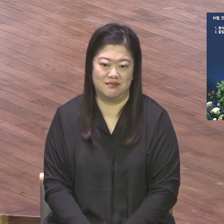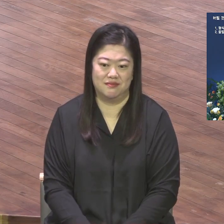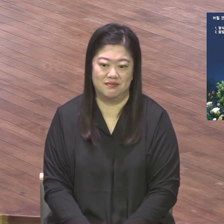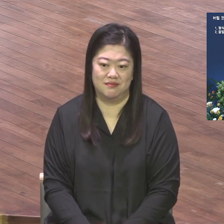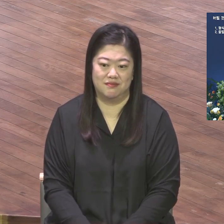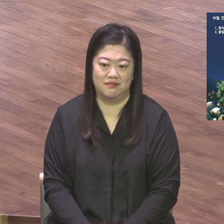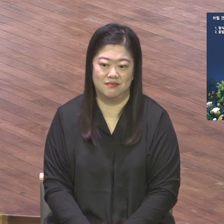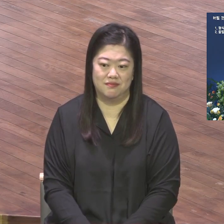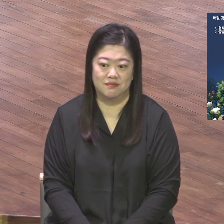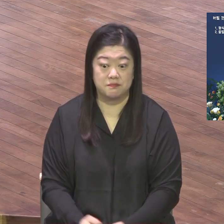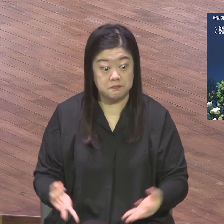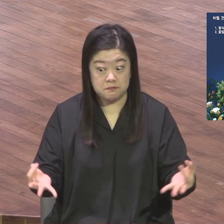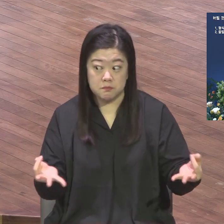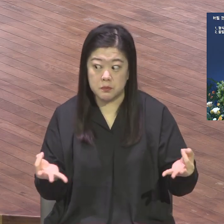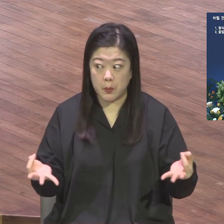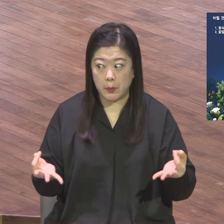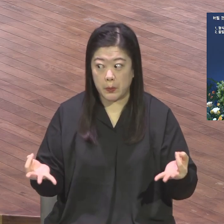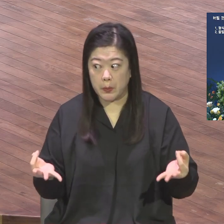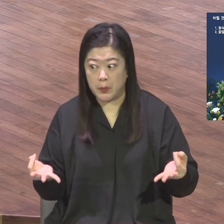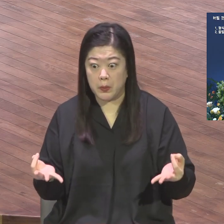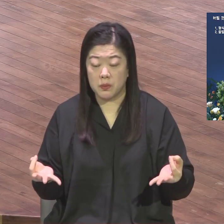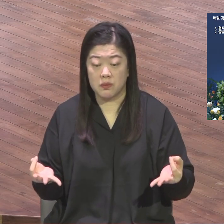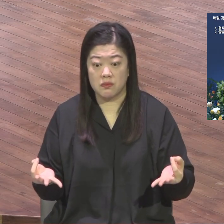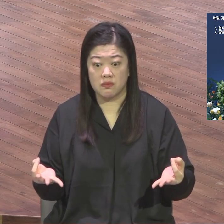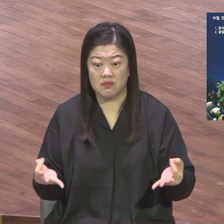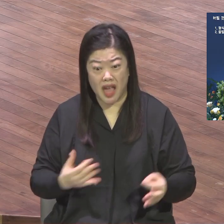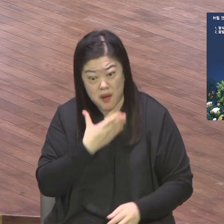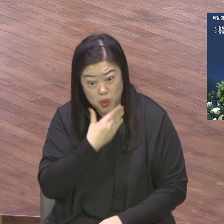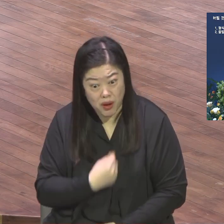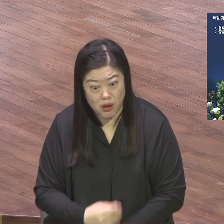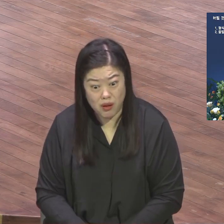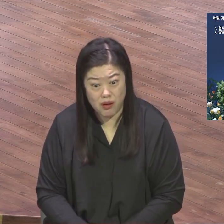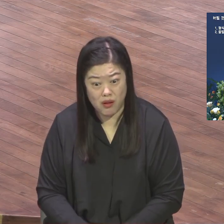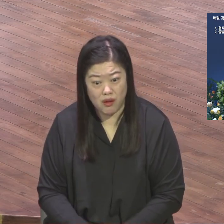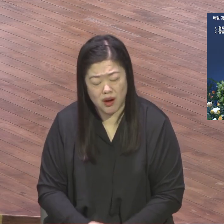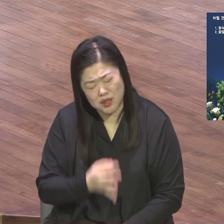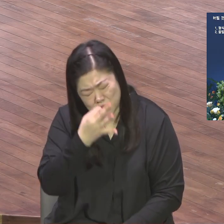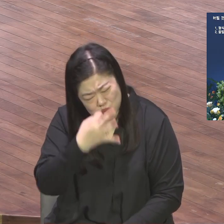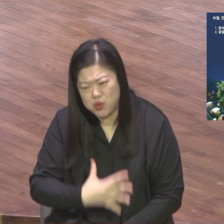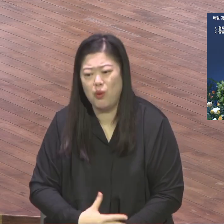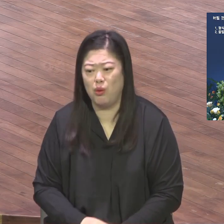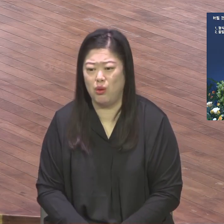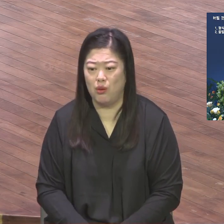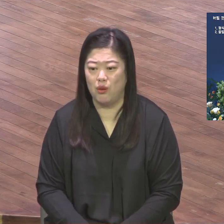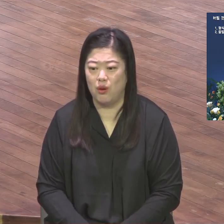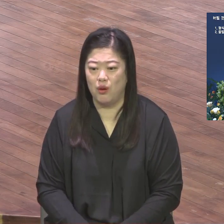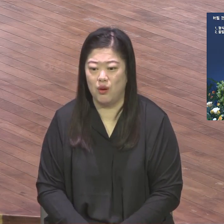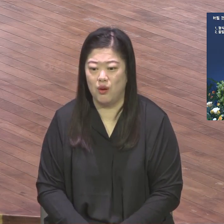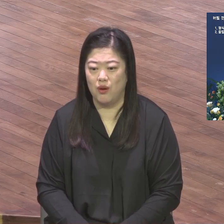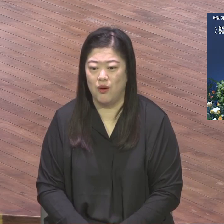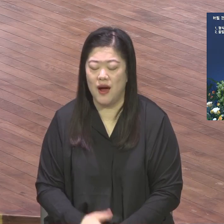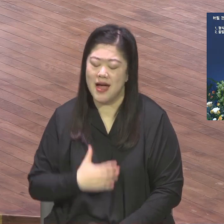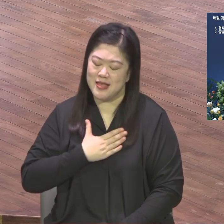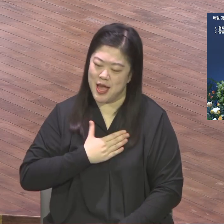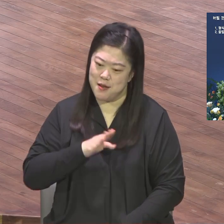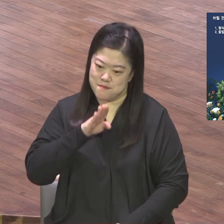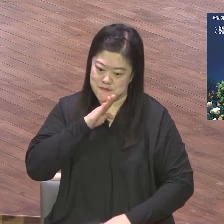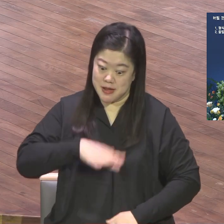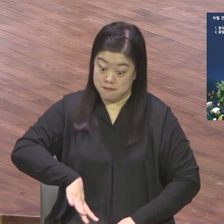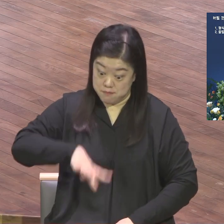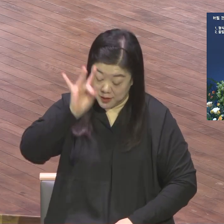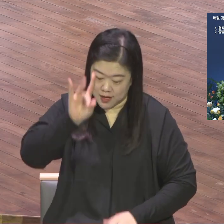형식적 종교생활을 언제까지 할 거예요? 행복합니까? 평안합니까? 더 이상 바랄 게 없을 정도로 신앙생활 하고 있냐고요.